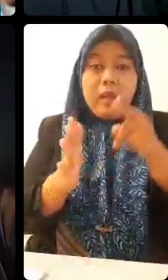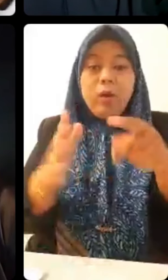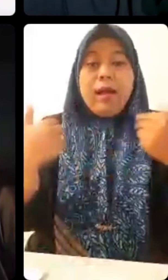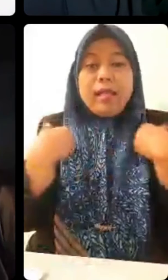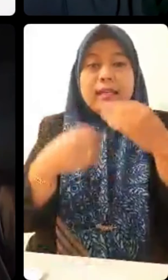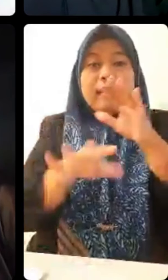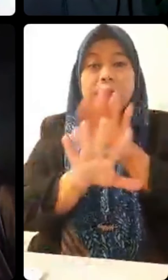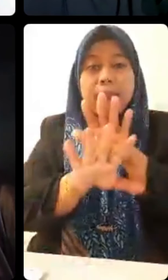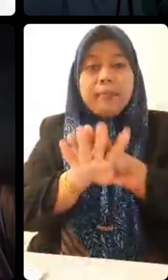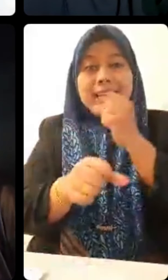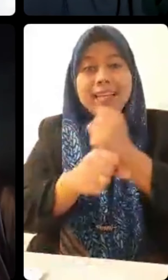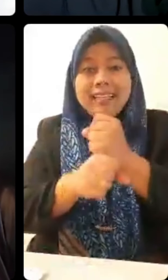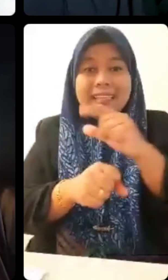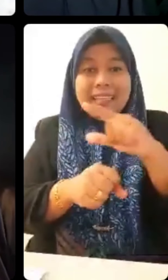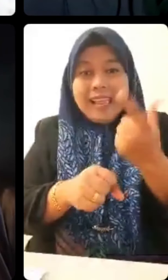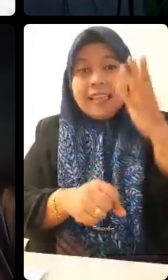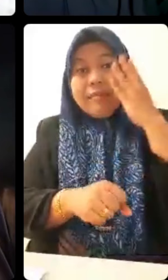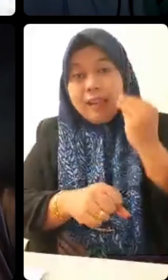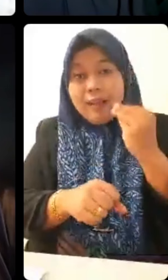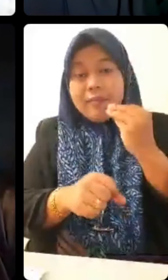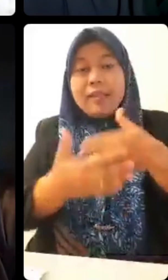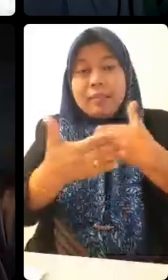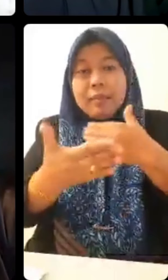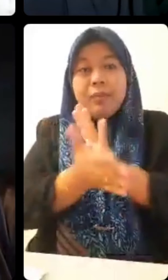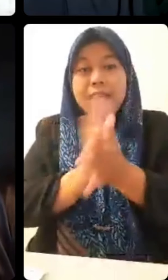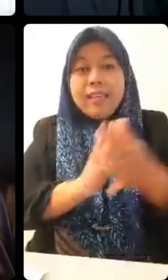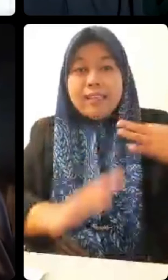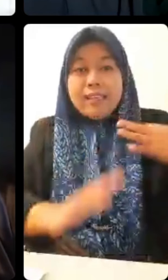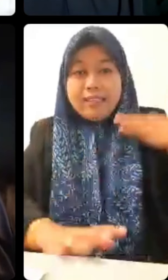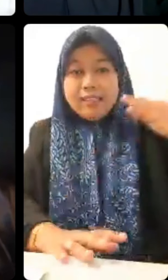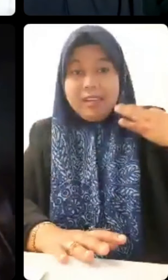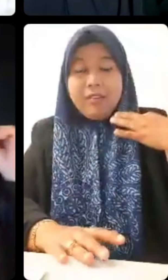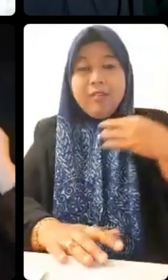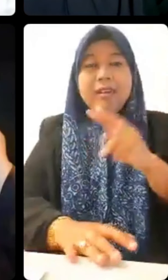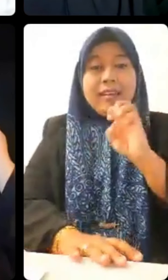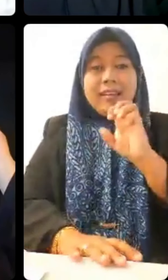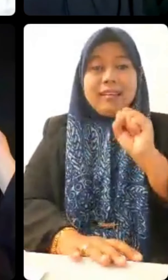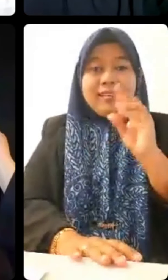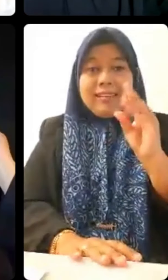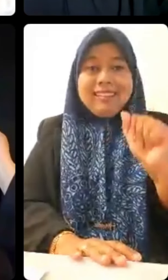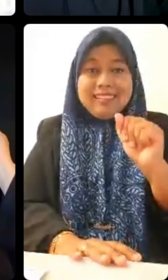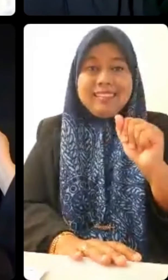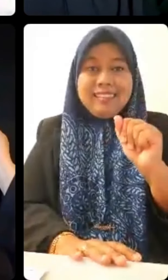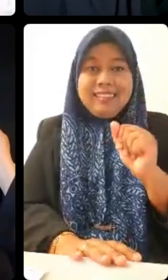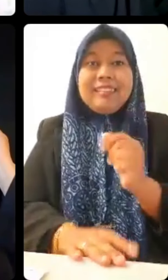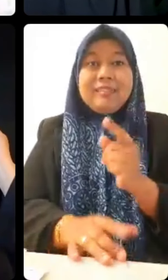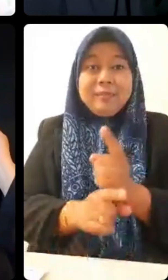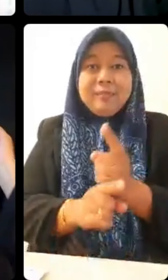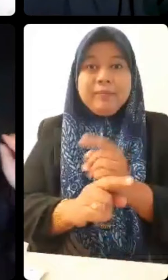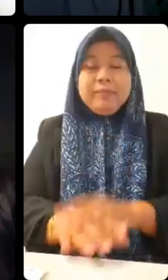sambil menjadi sukarelawan di Indonesia. Terima kasih banyak. Baiklah, jadi saya nak ingatkan balik